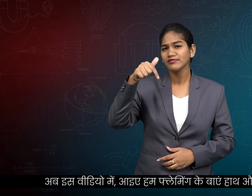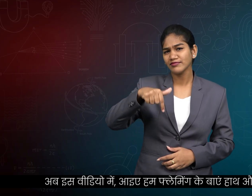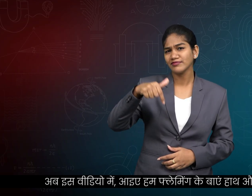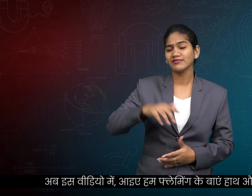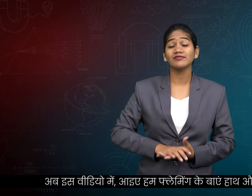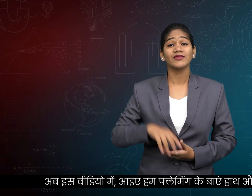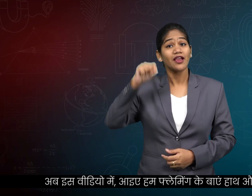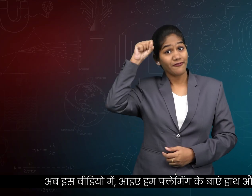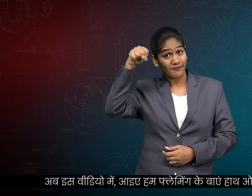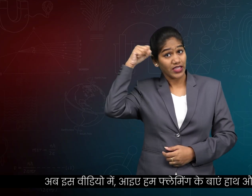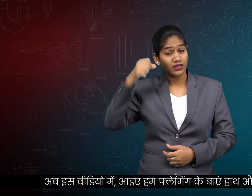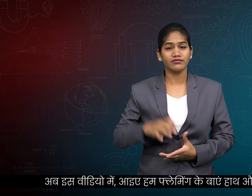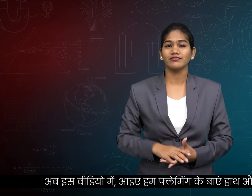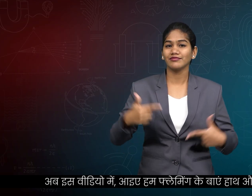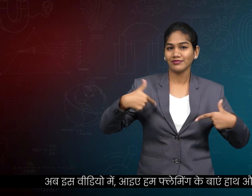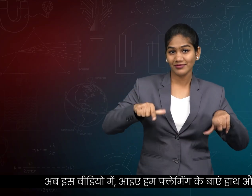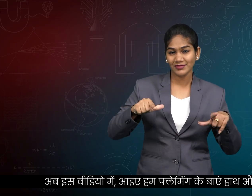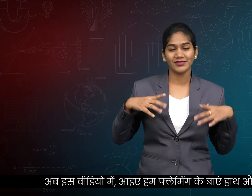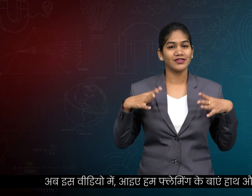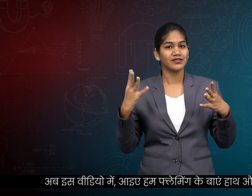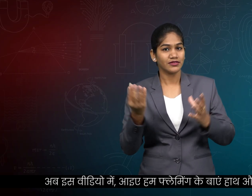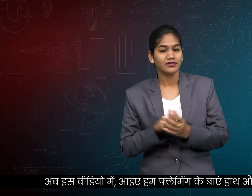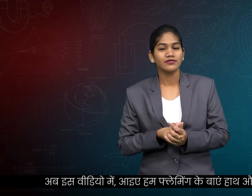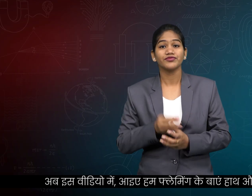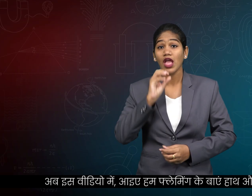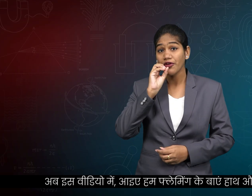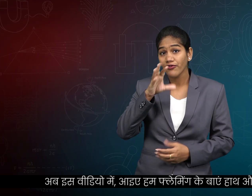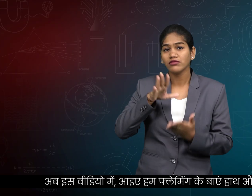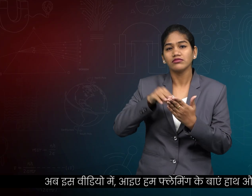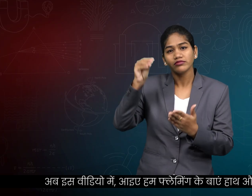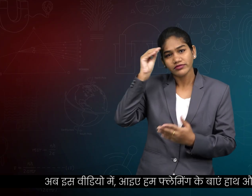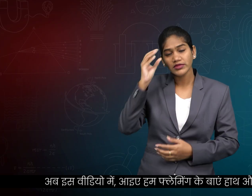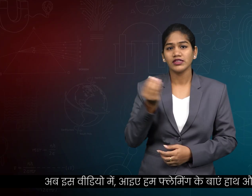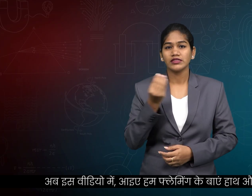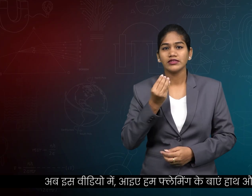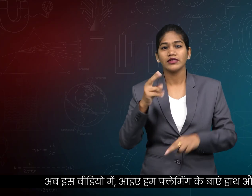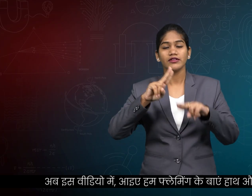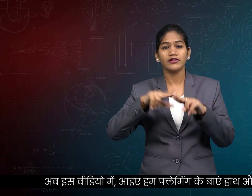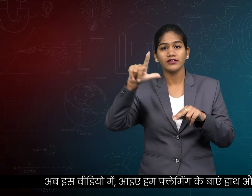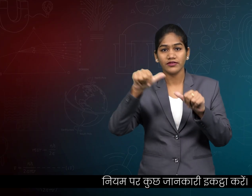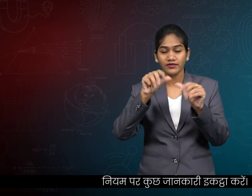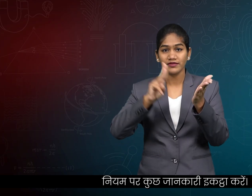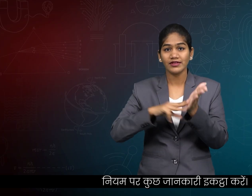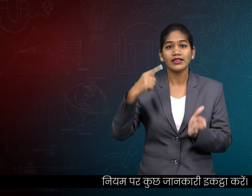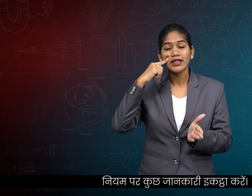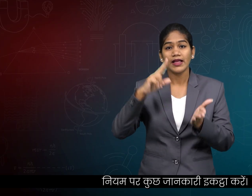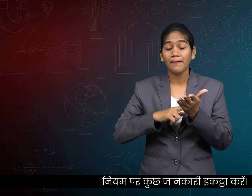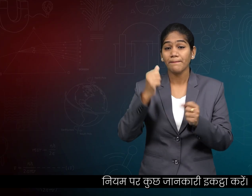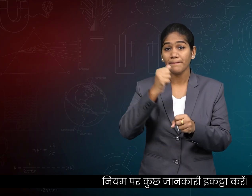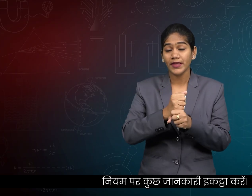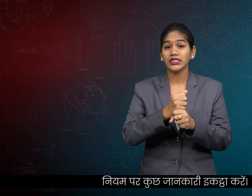अब इस वीडियो में आइए हम फ्लेमिंग के बाएं हाथ और दाएं हाथ के नियम पर